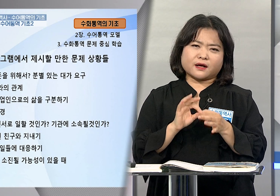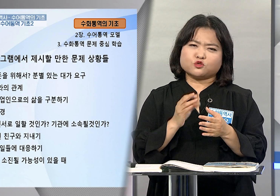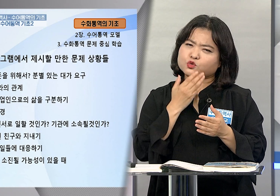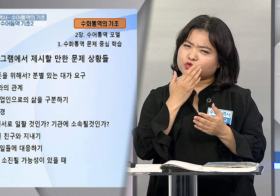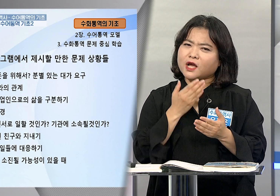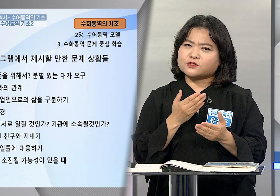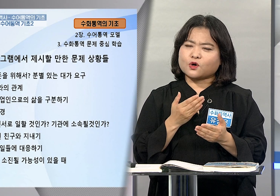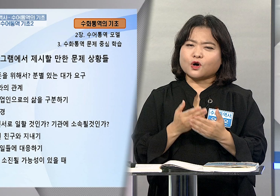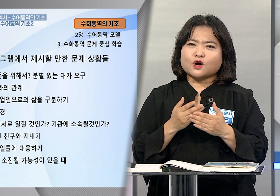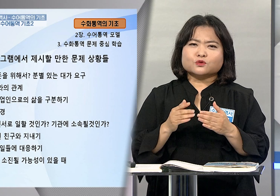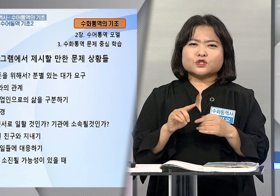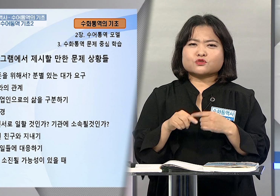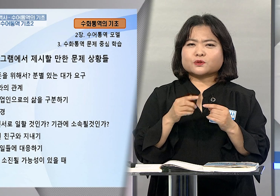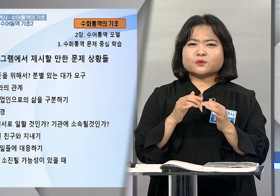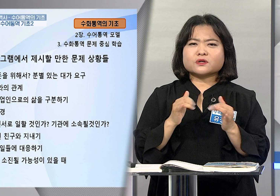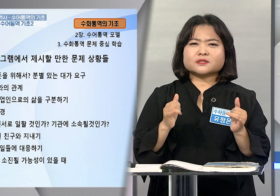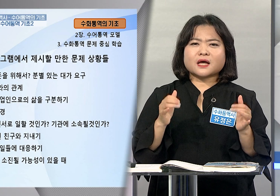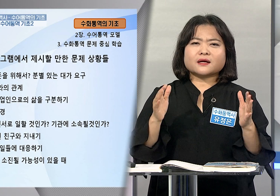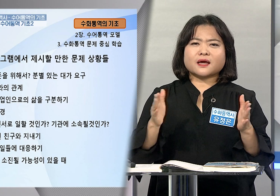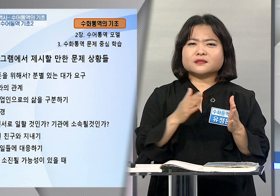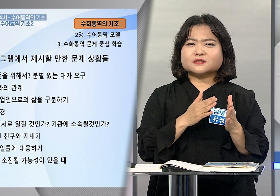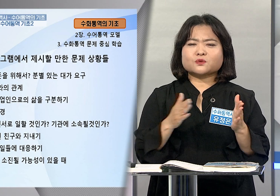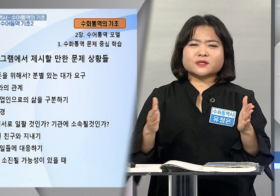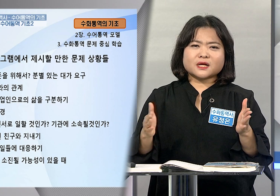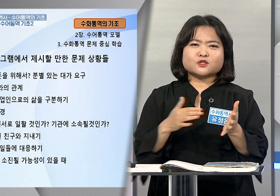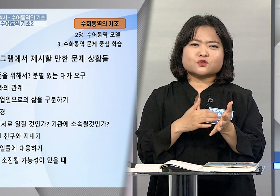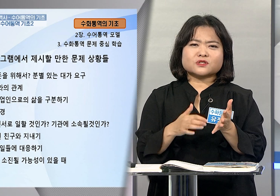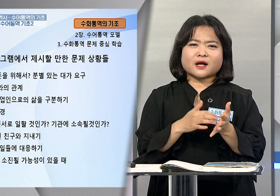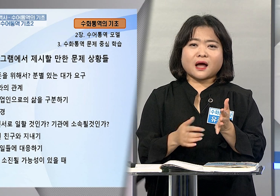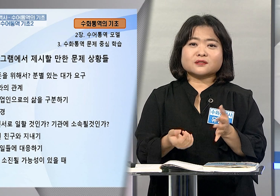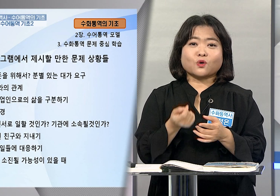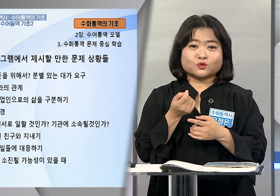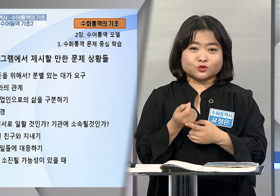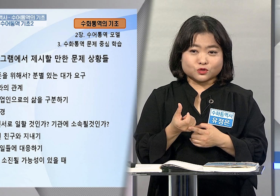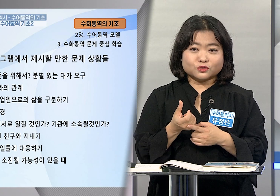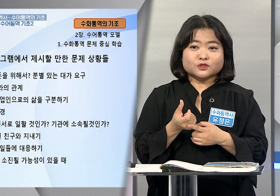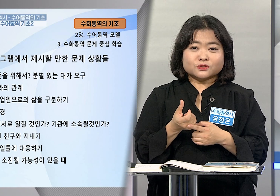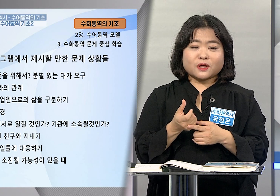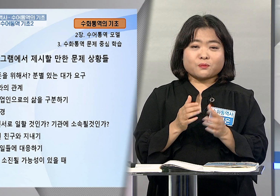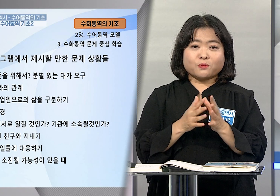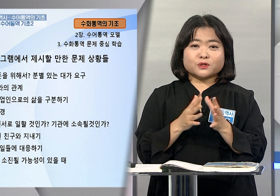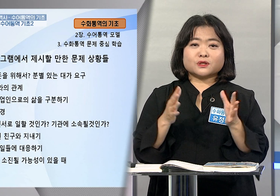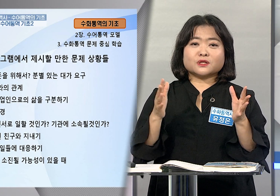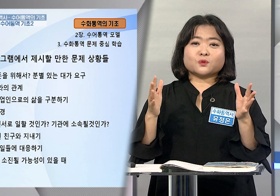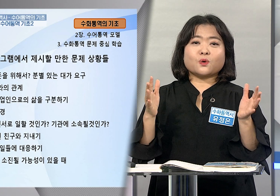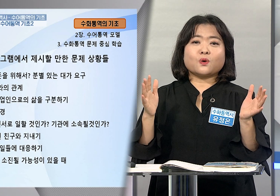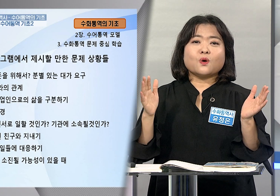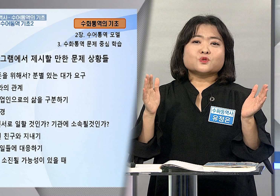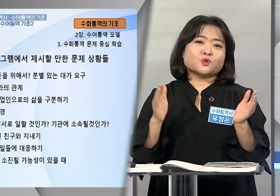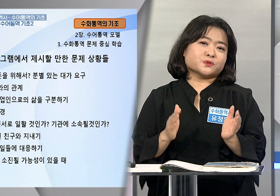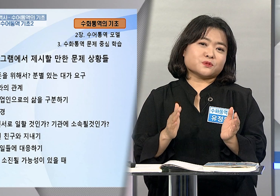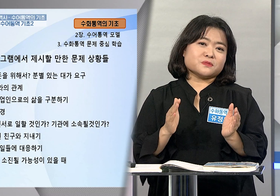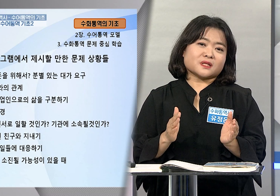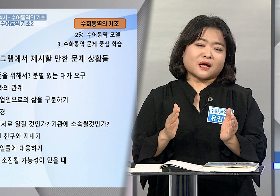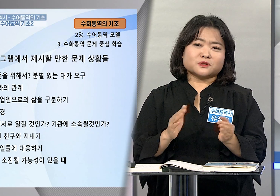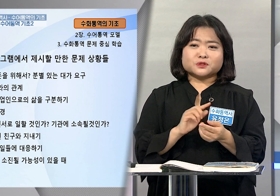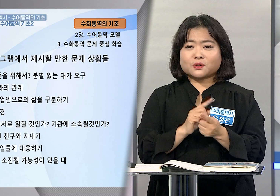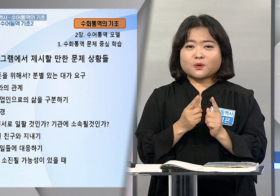또 중요하죠. 우리 수화통역사계는 굉장히 숫자가 적고 범위도 좁습니다. 저희 서로 한